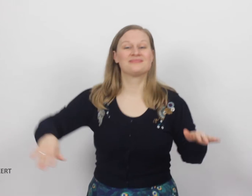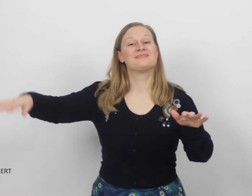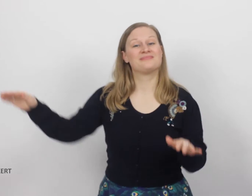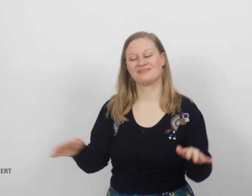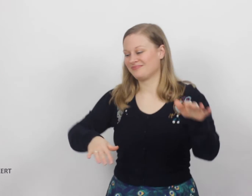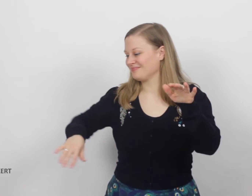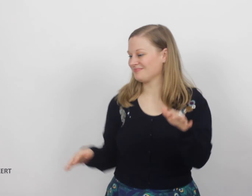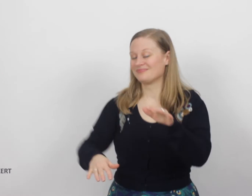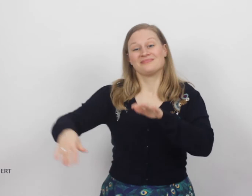MUZIEK